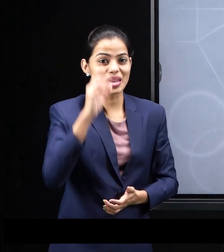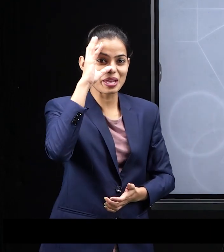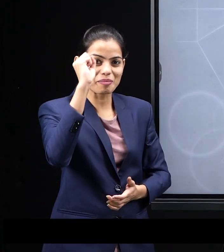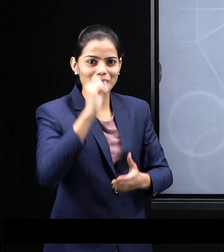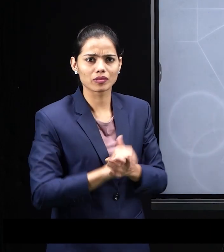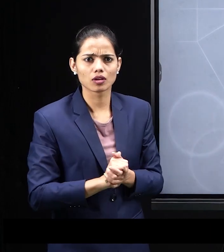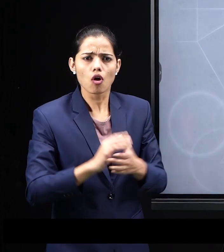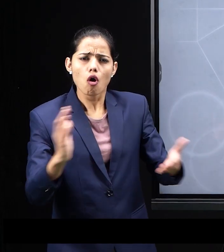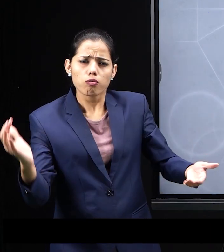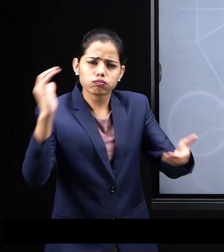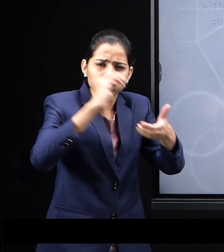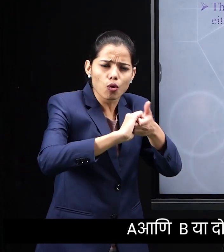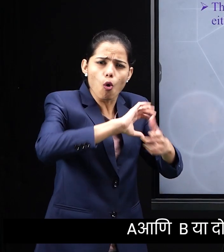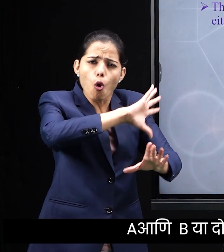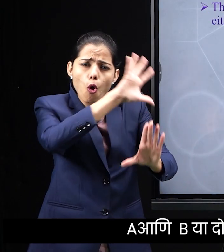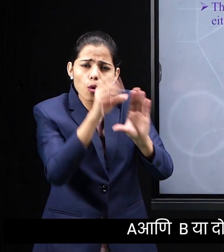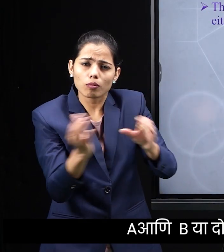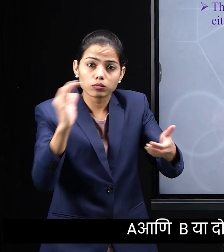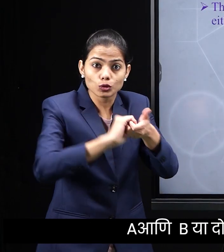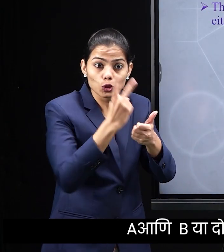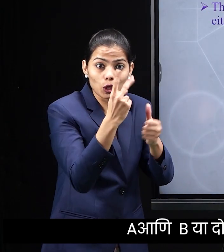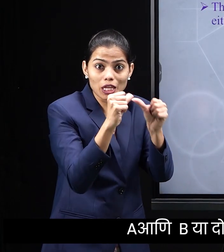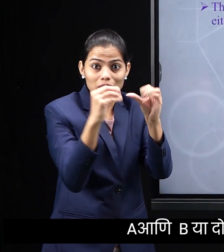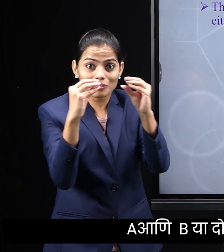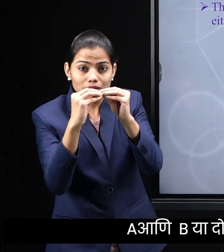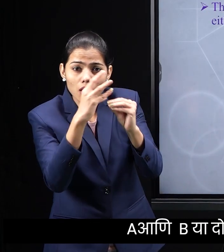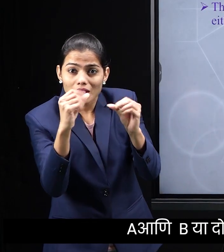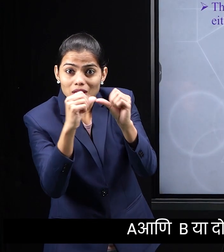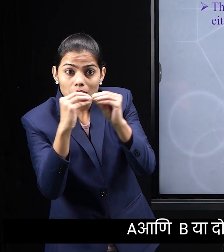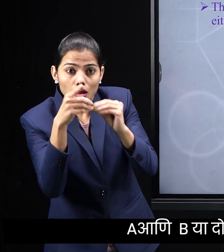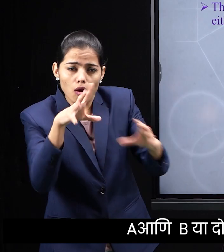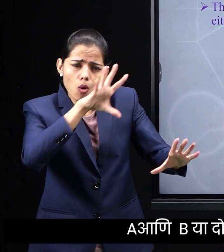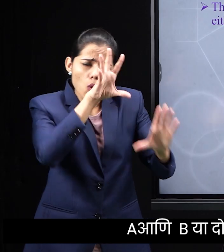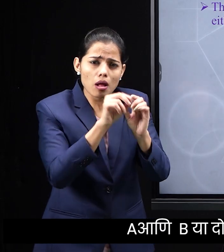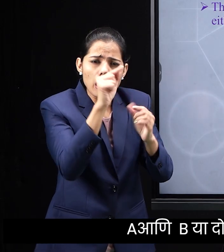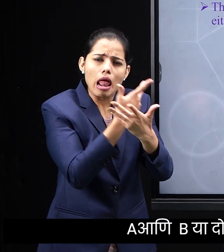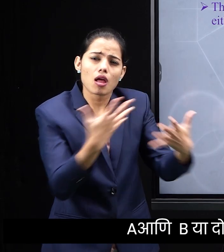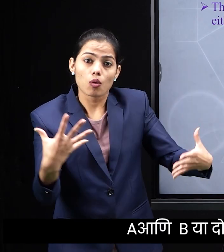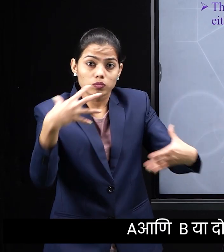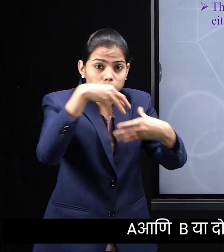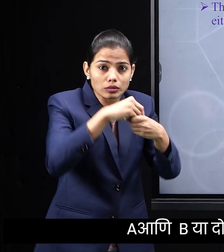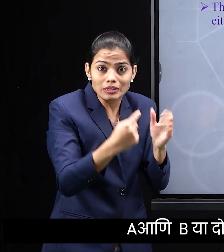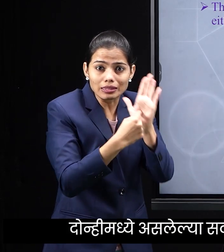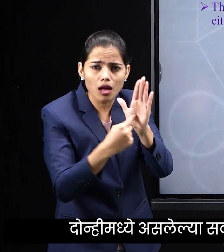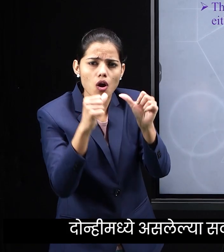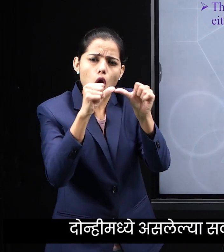लक्षात ठेवण्यासारखे मुद्दे. A आणि B या दोन संचाचे मिलन म्हणजे A किंवा B किंवा